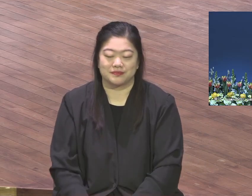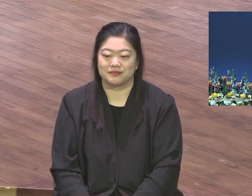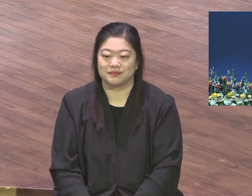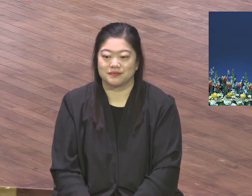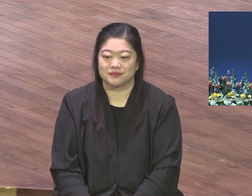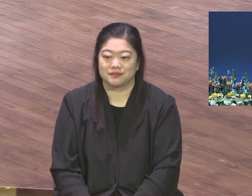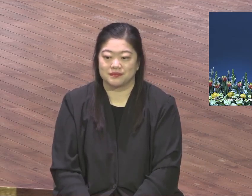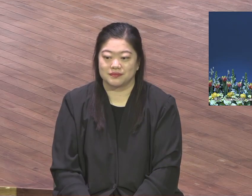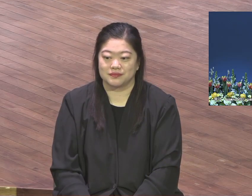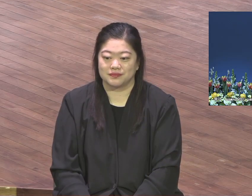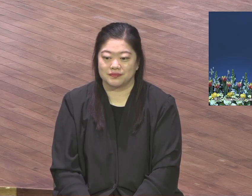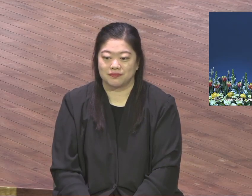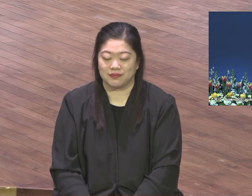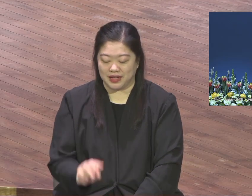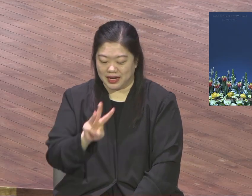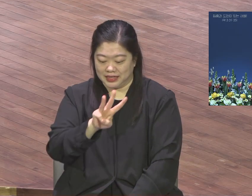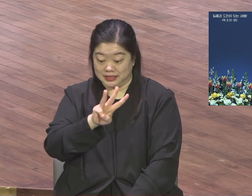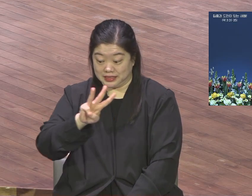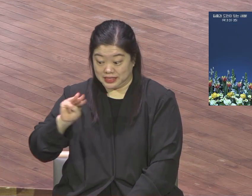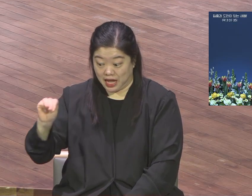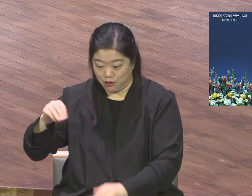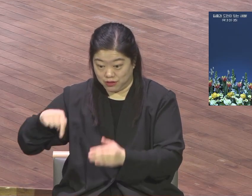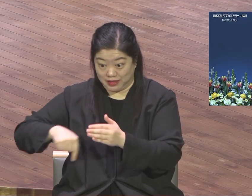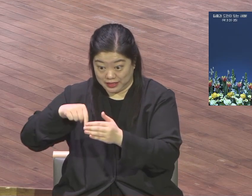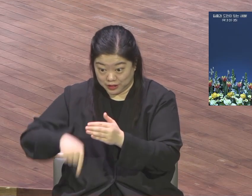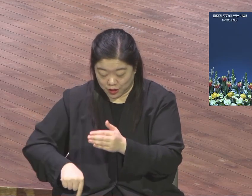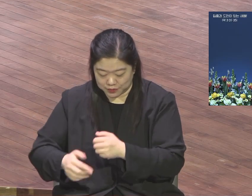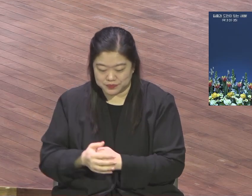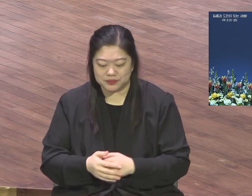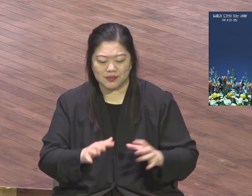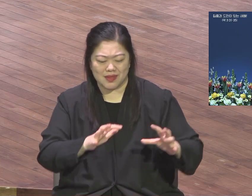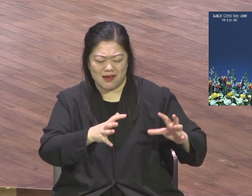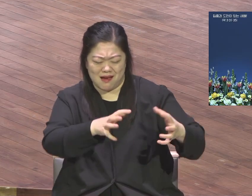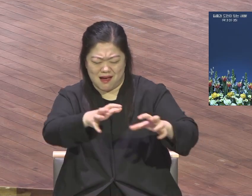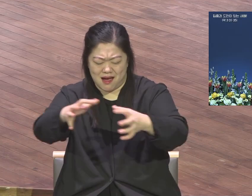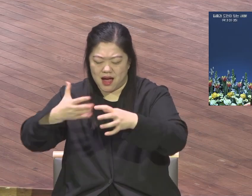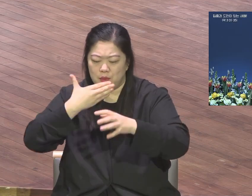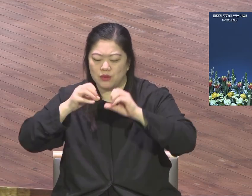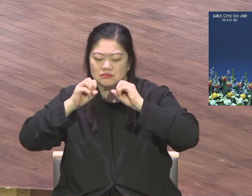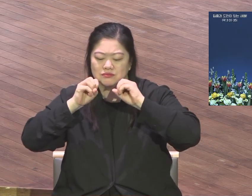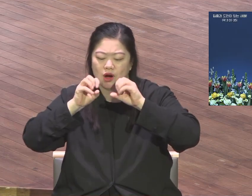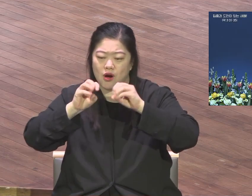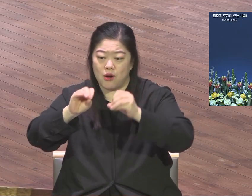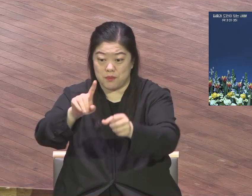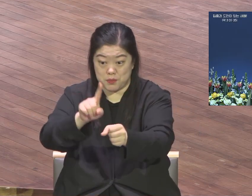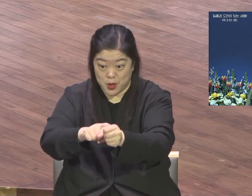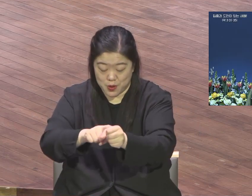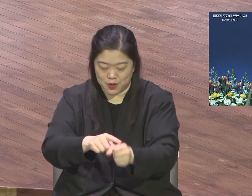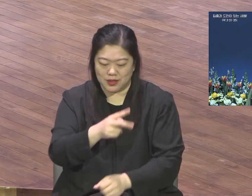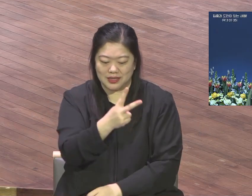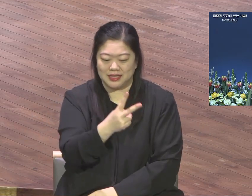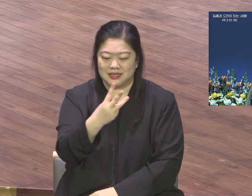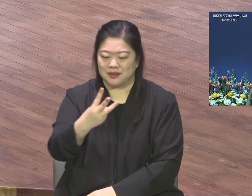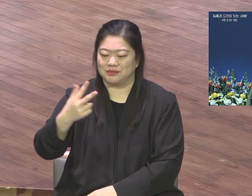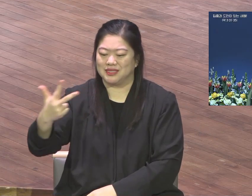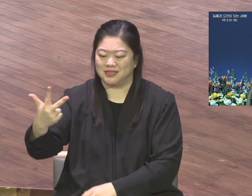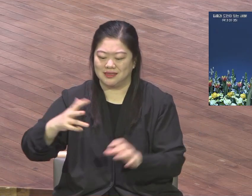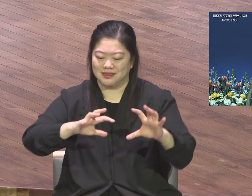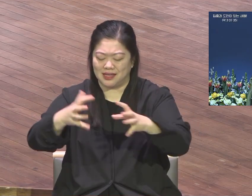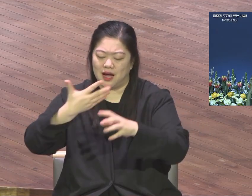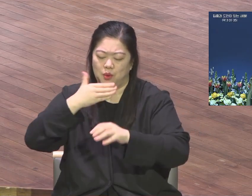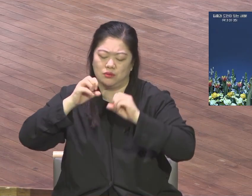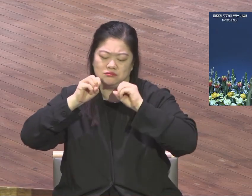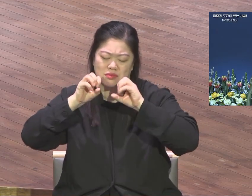우선적으로 예원 공동체가 열방을 얻는 237 망대로 서는 한 해가